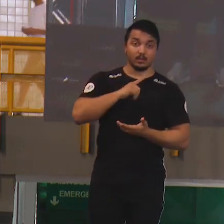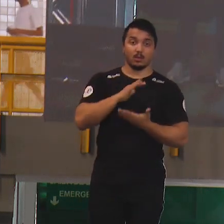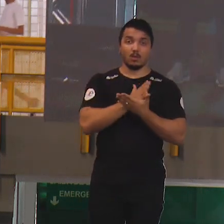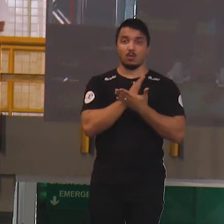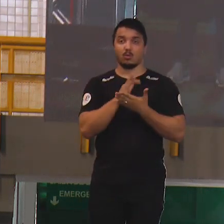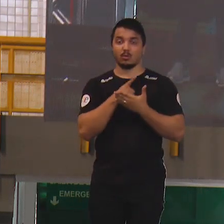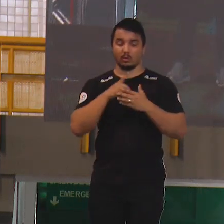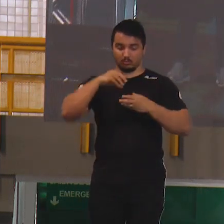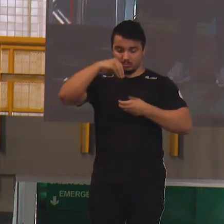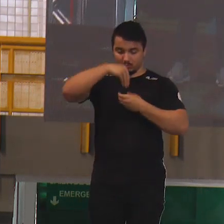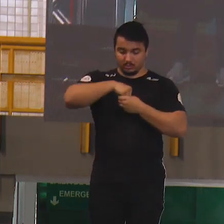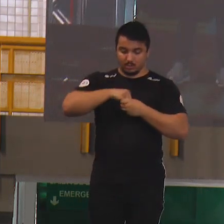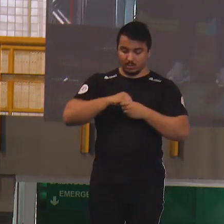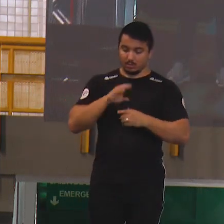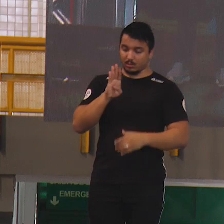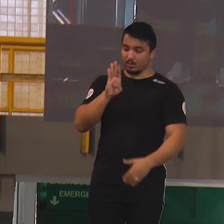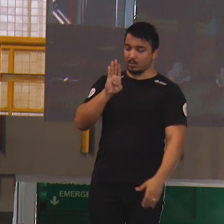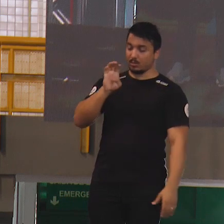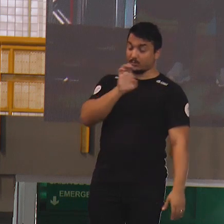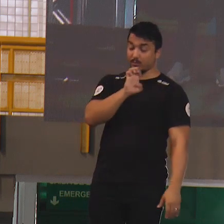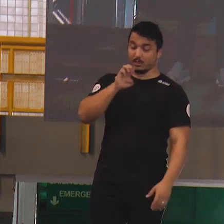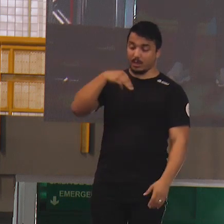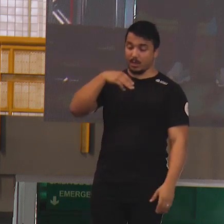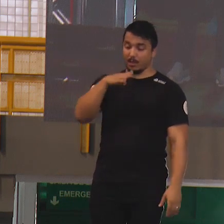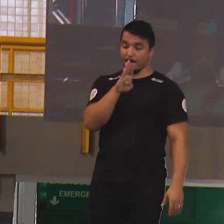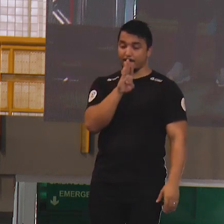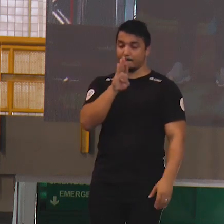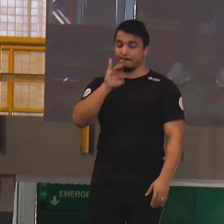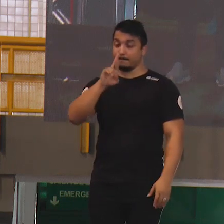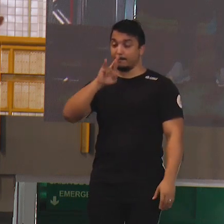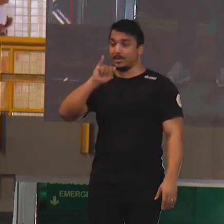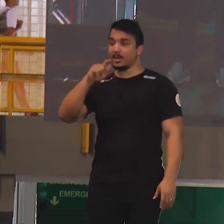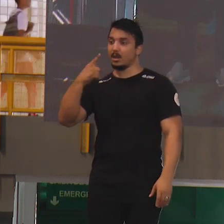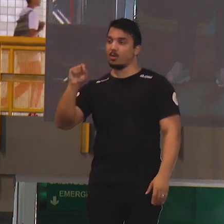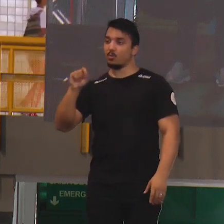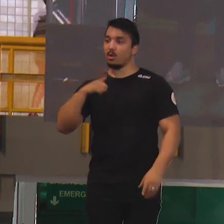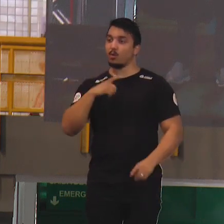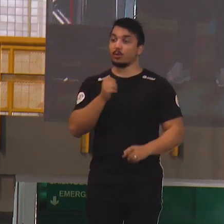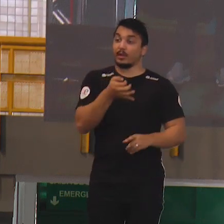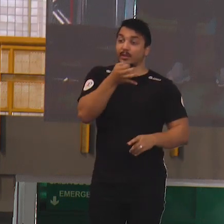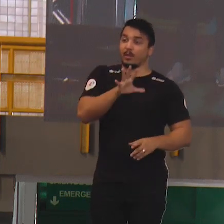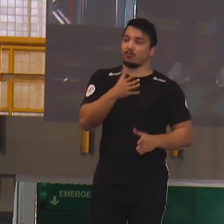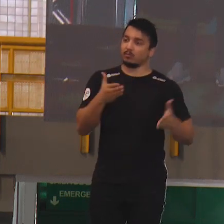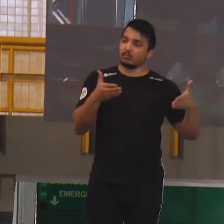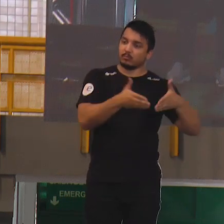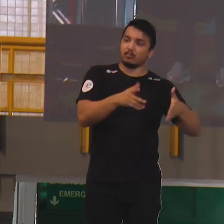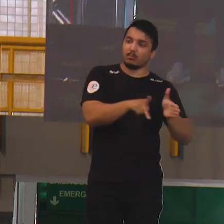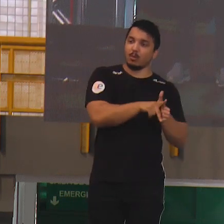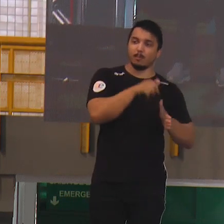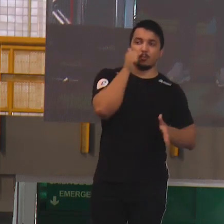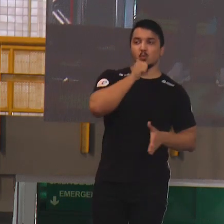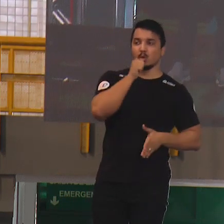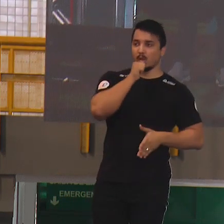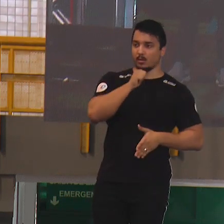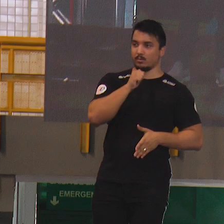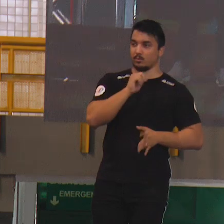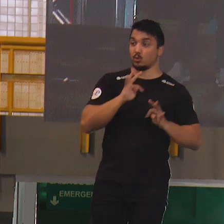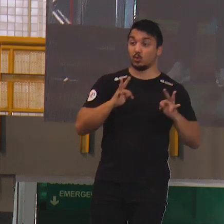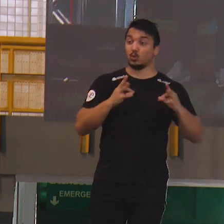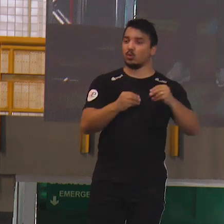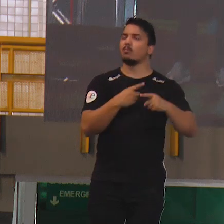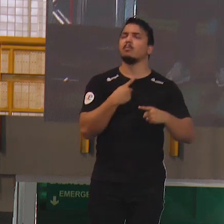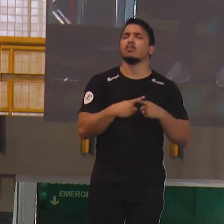na formação do embrião, todos nós nascemos com a tendência do sexo feminino. Por